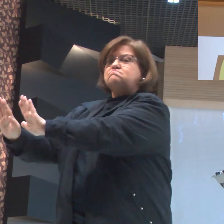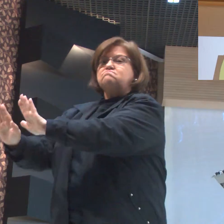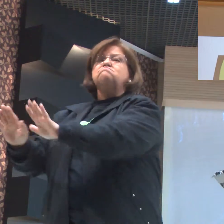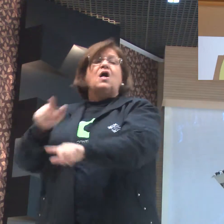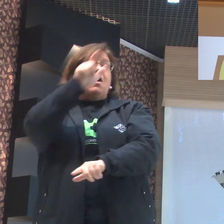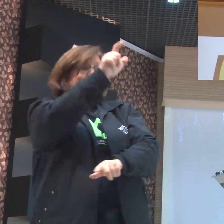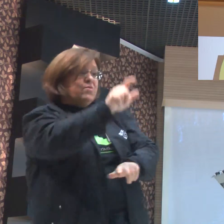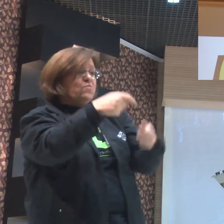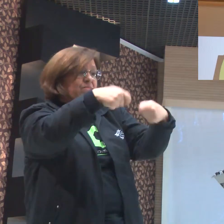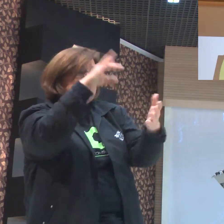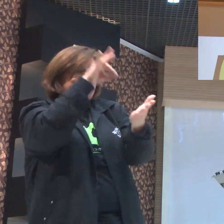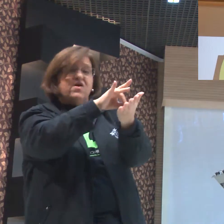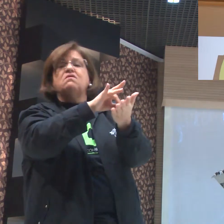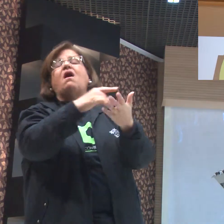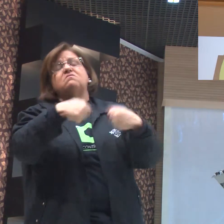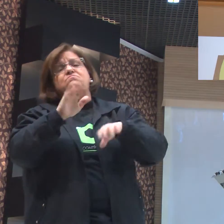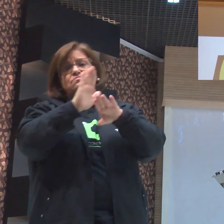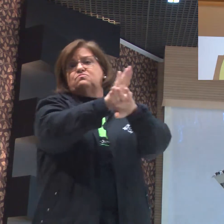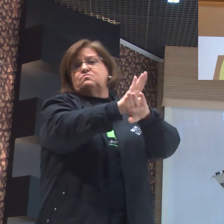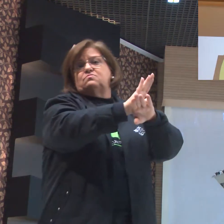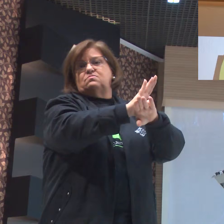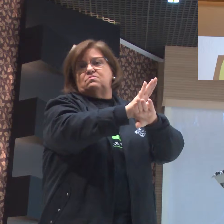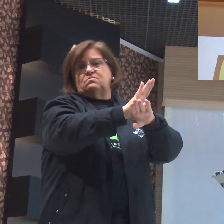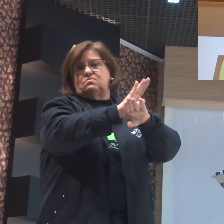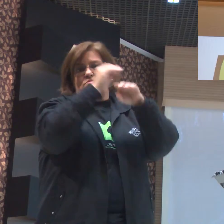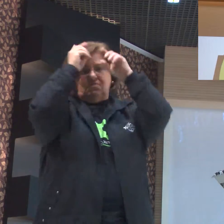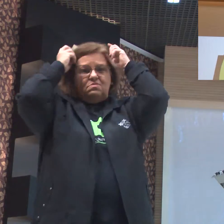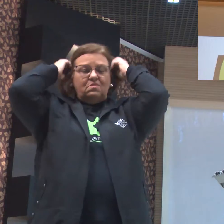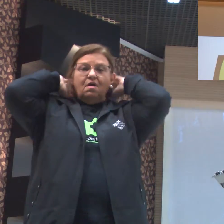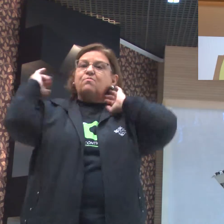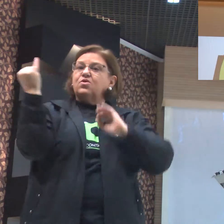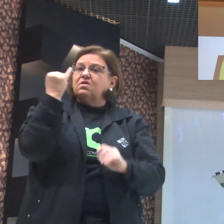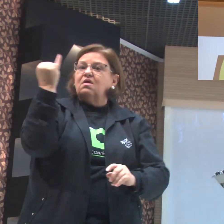E então, não é porque tem os exploradores que nós seremos insensíveis.